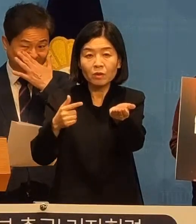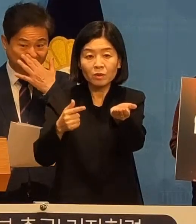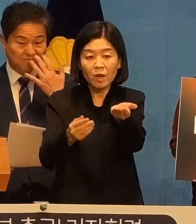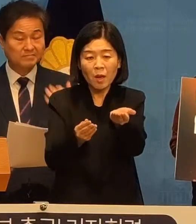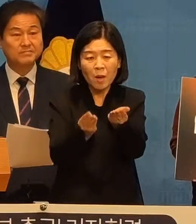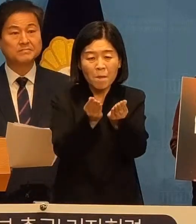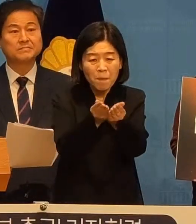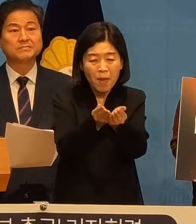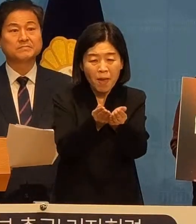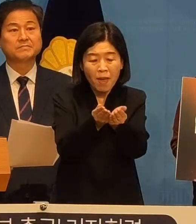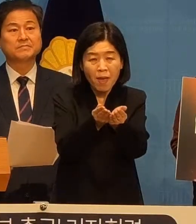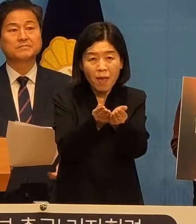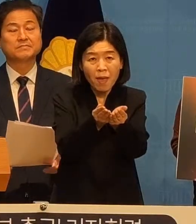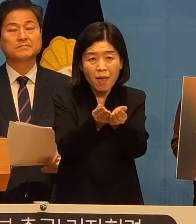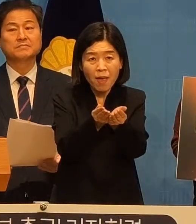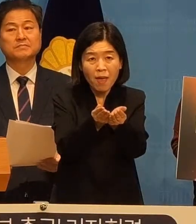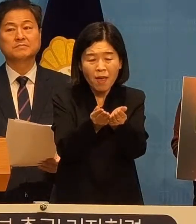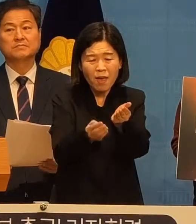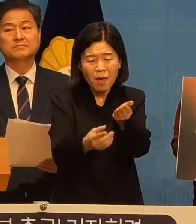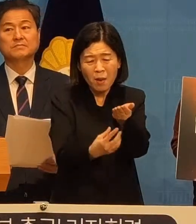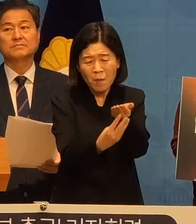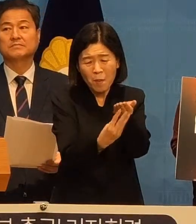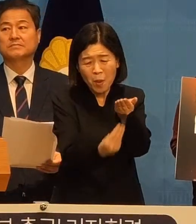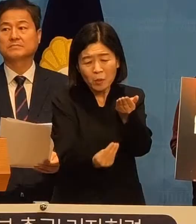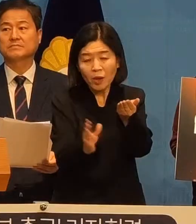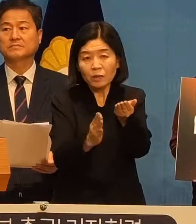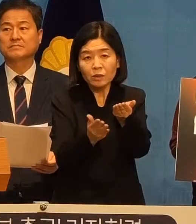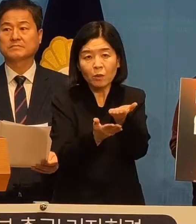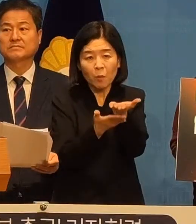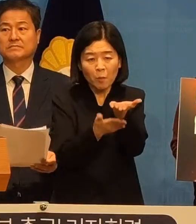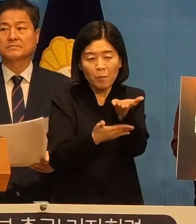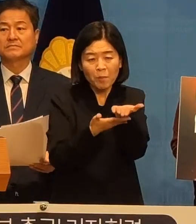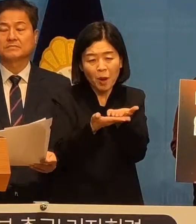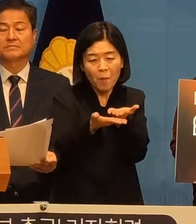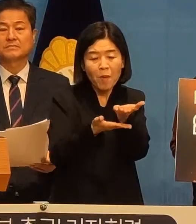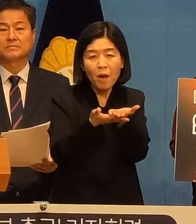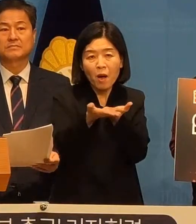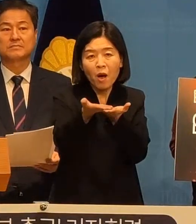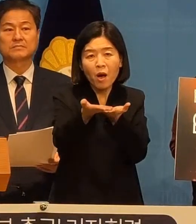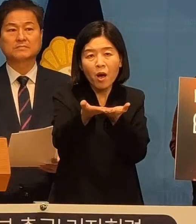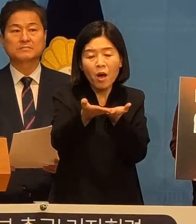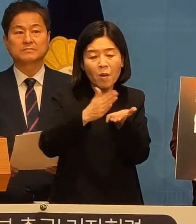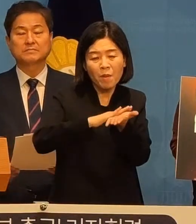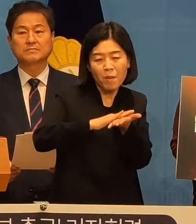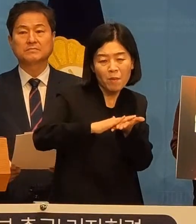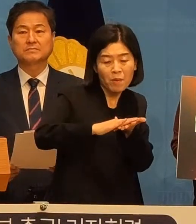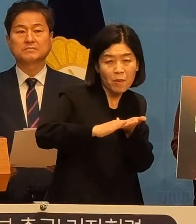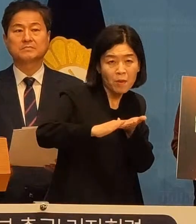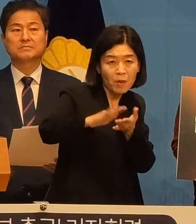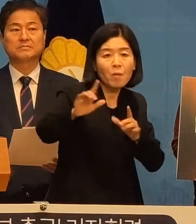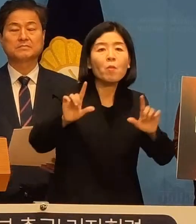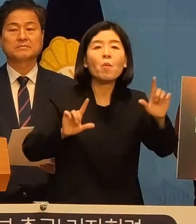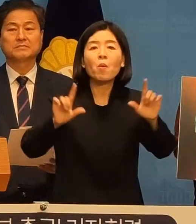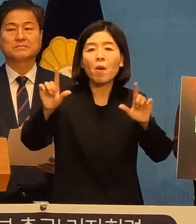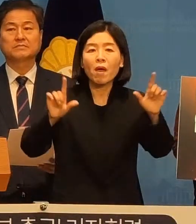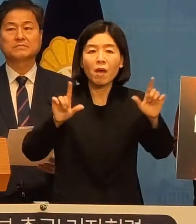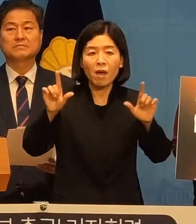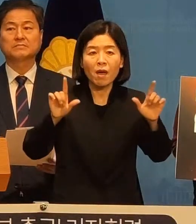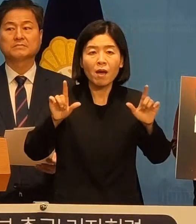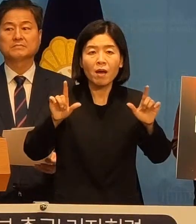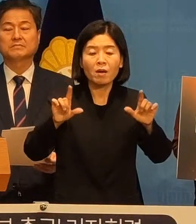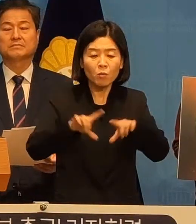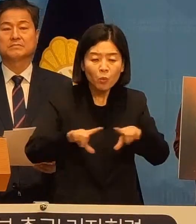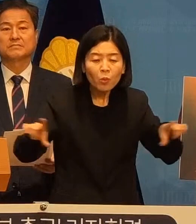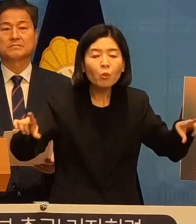배보다 평저선 U자로 이렇게 평평한 모양을 하는 것이 일반적입니다.